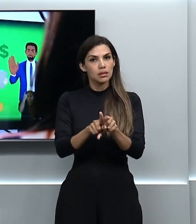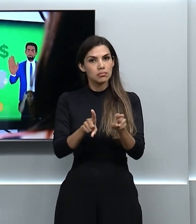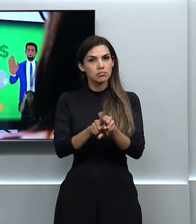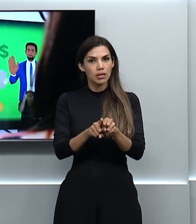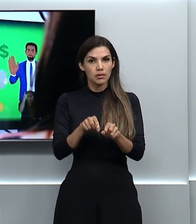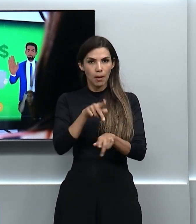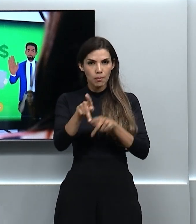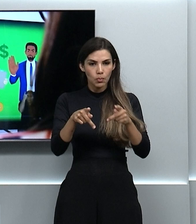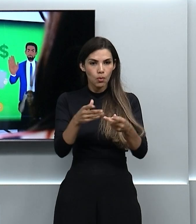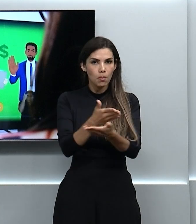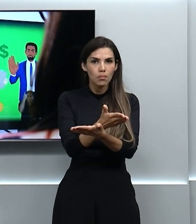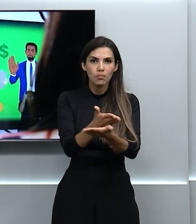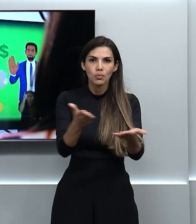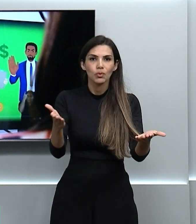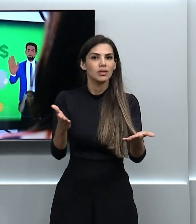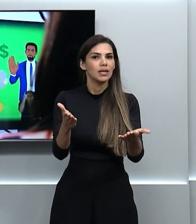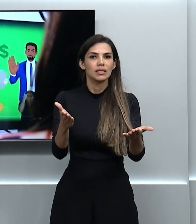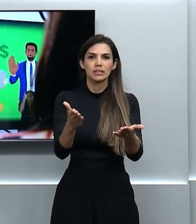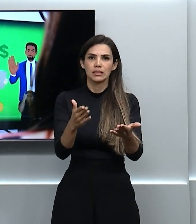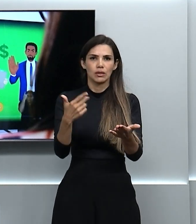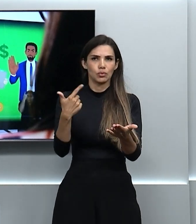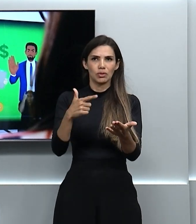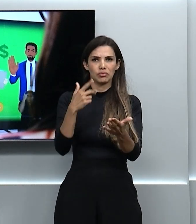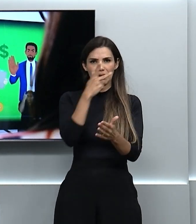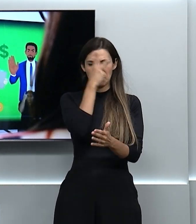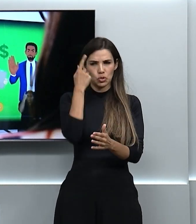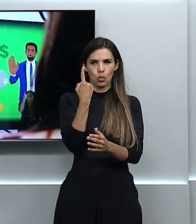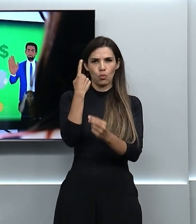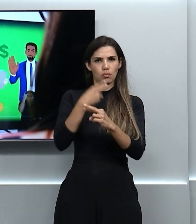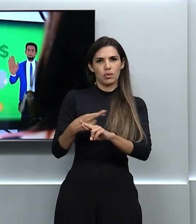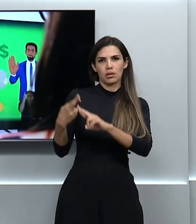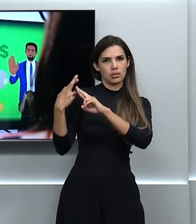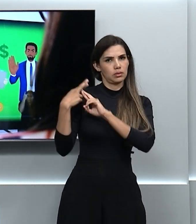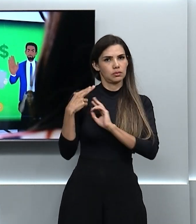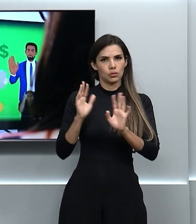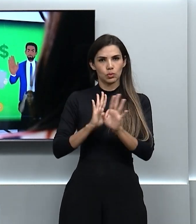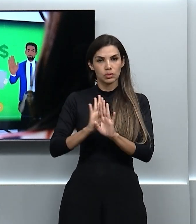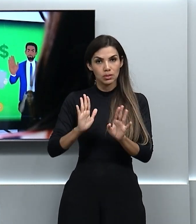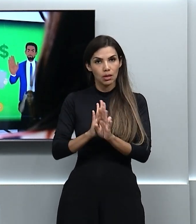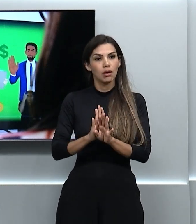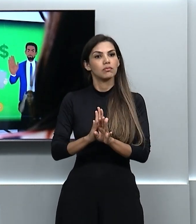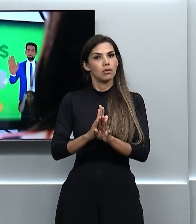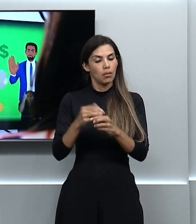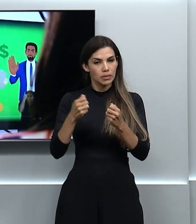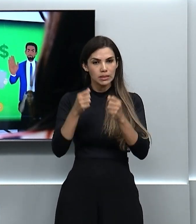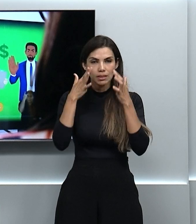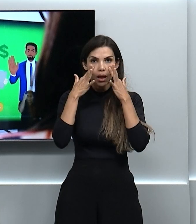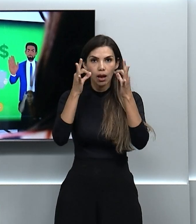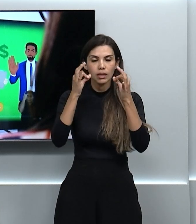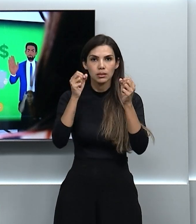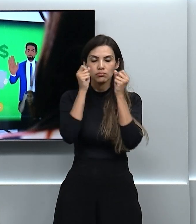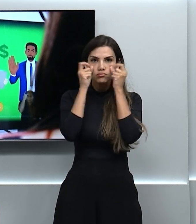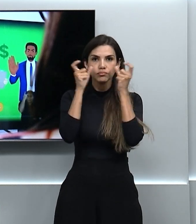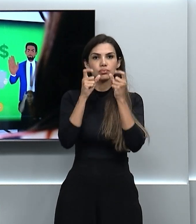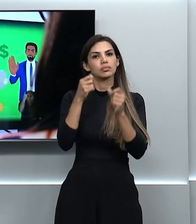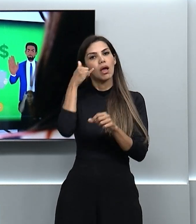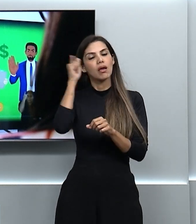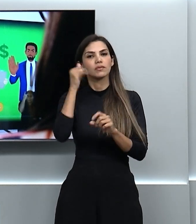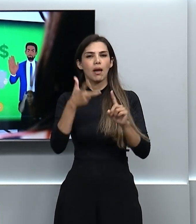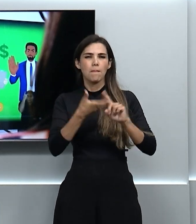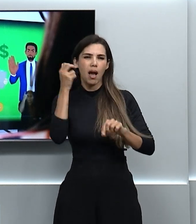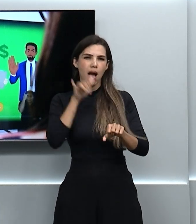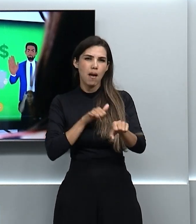diretamente à população sem qualquer intermediário. O objetivo desse alerta é prevenir fraudes que estão